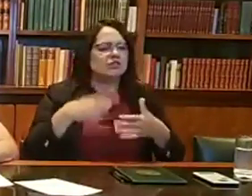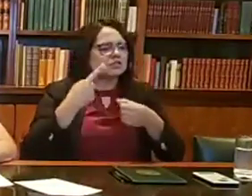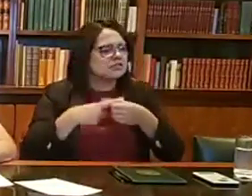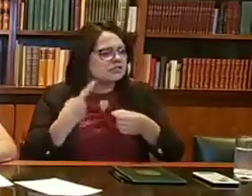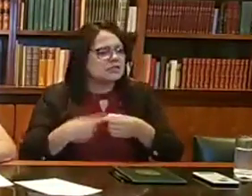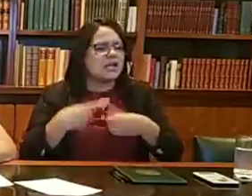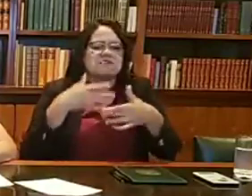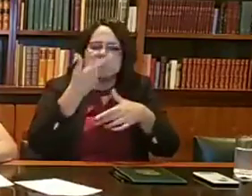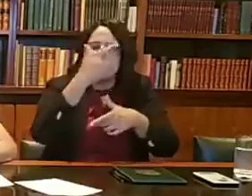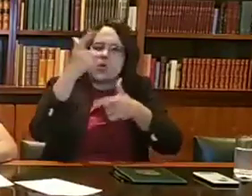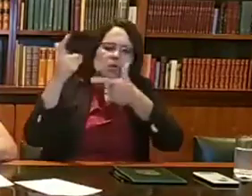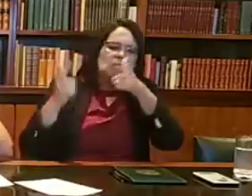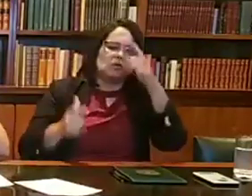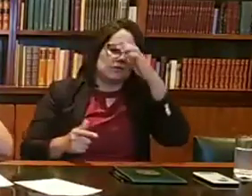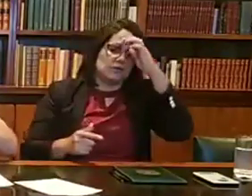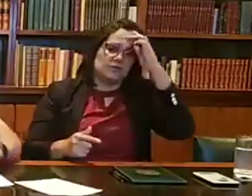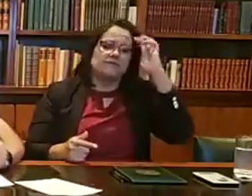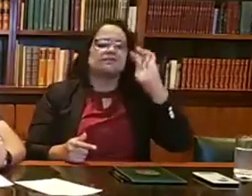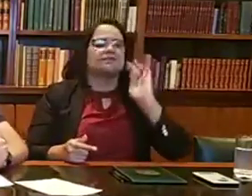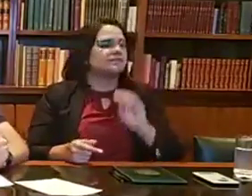vai lá. Mar-a-Lago, se não me engano, né?